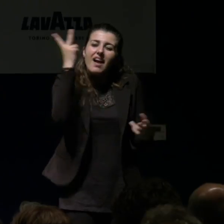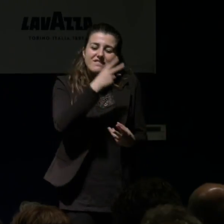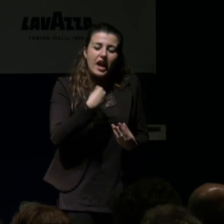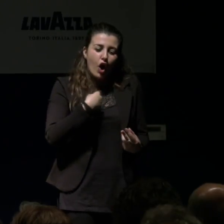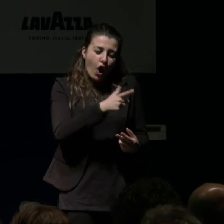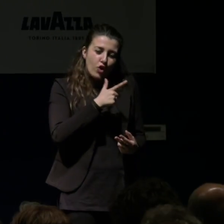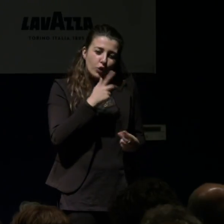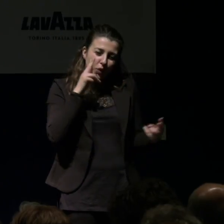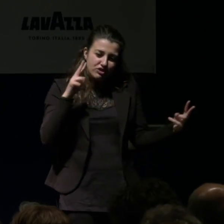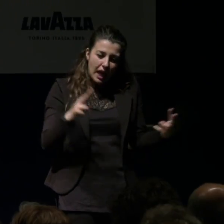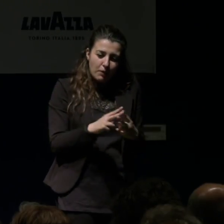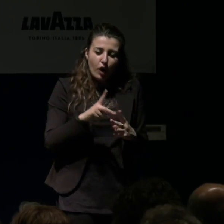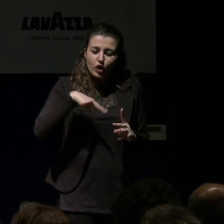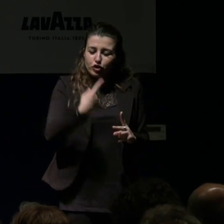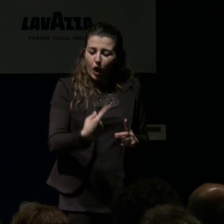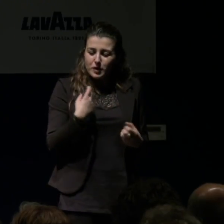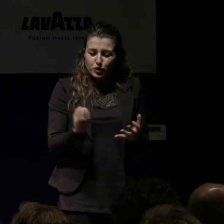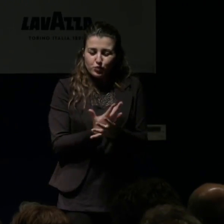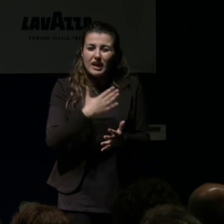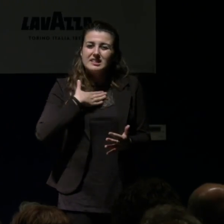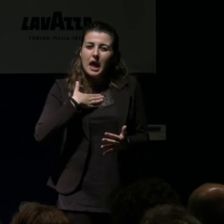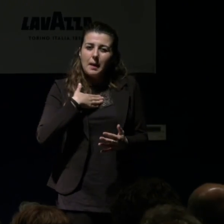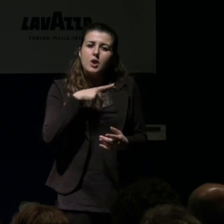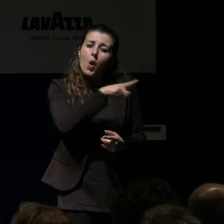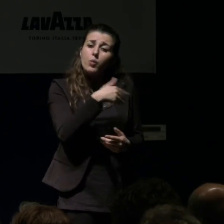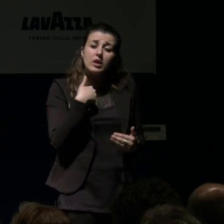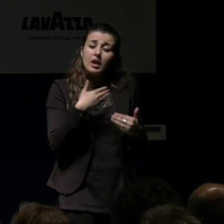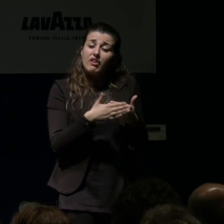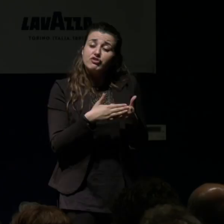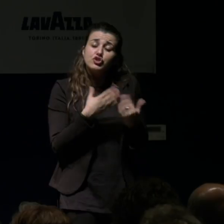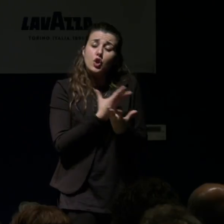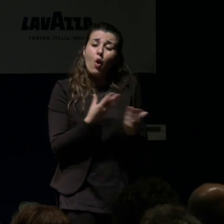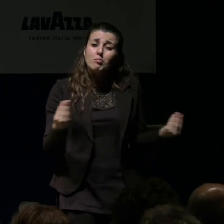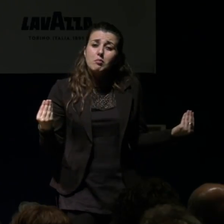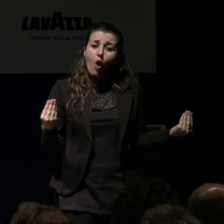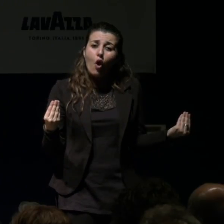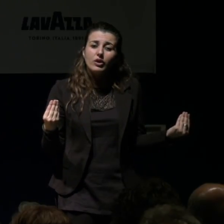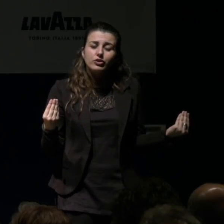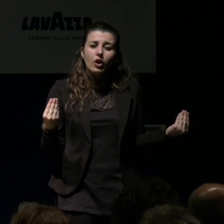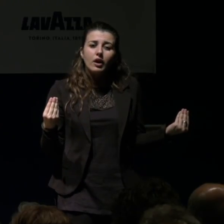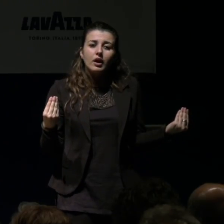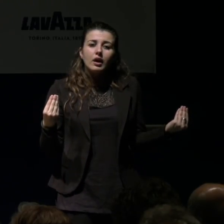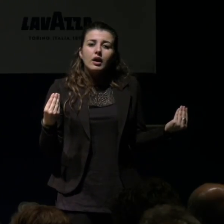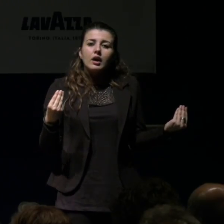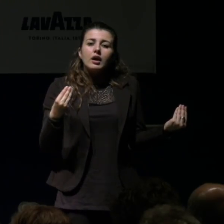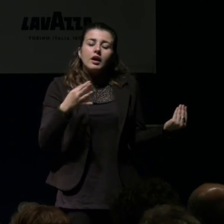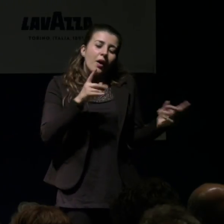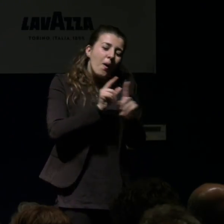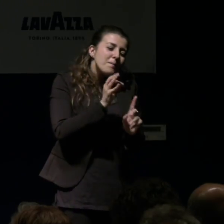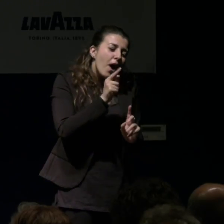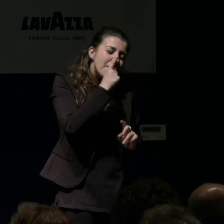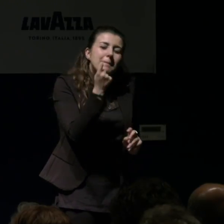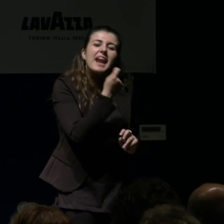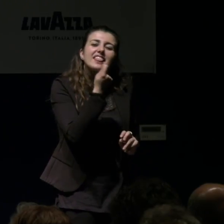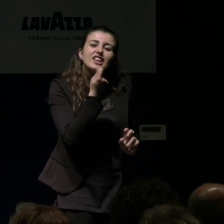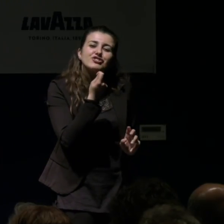vicenda in cui lui comunque è stato vicino a prendere in giro nel senso che